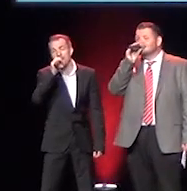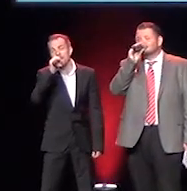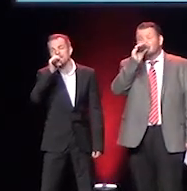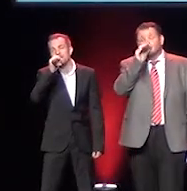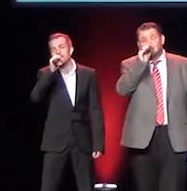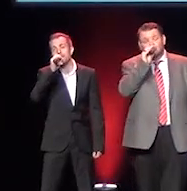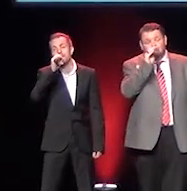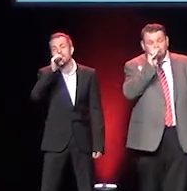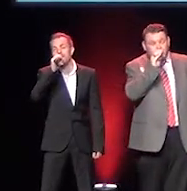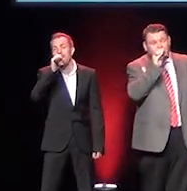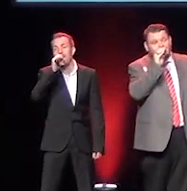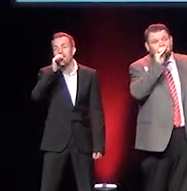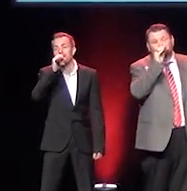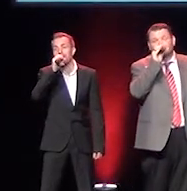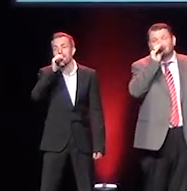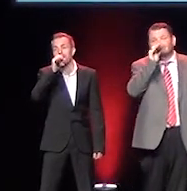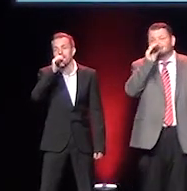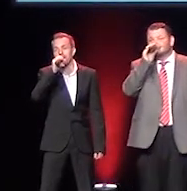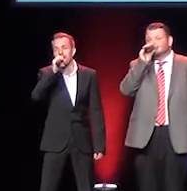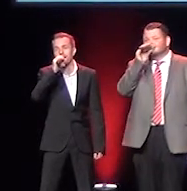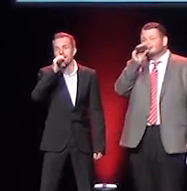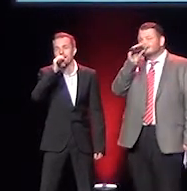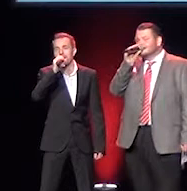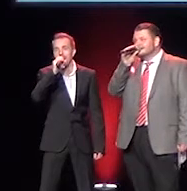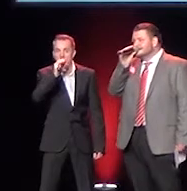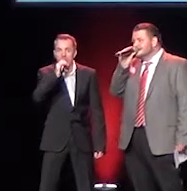Jahr, ist unser Fede.